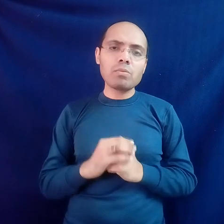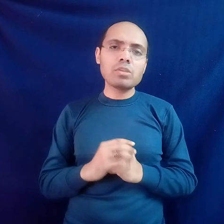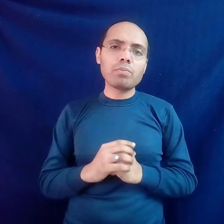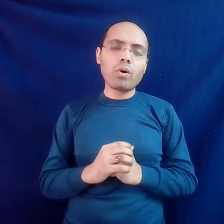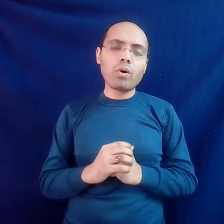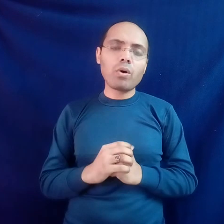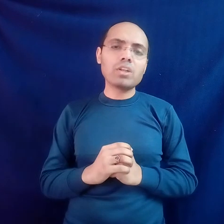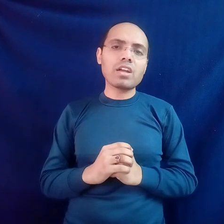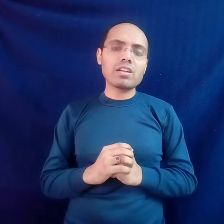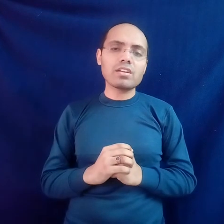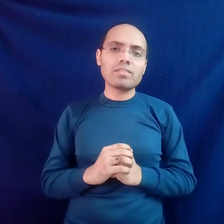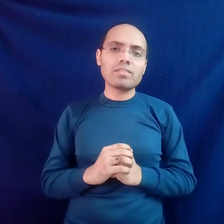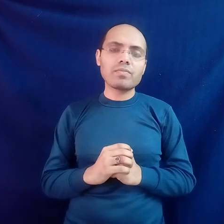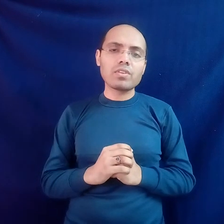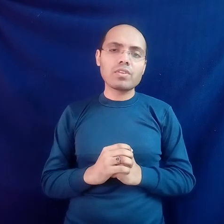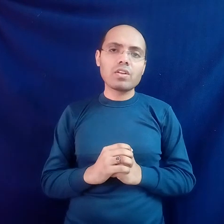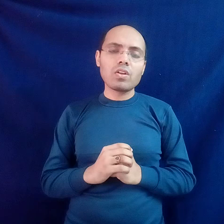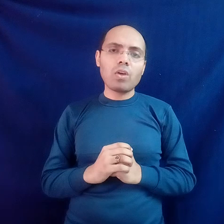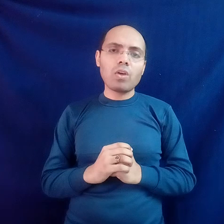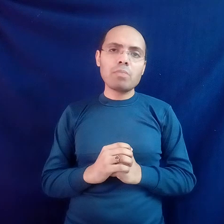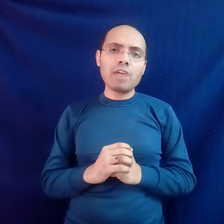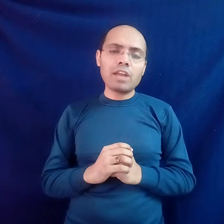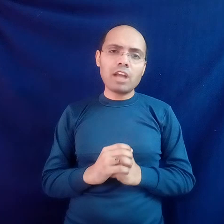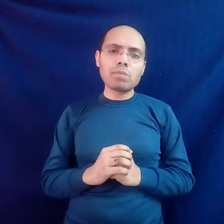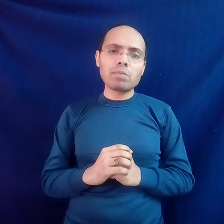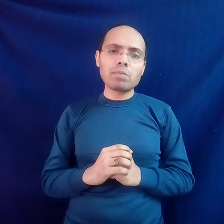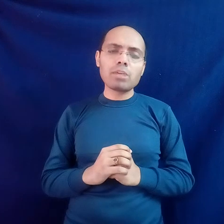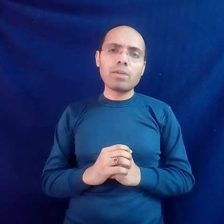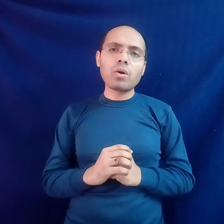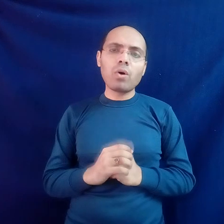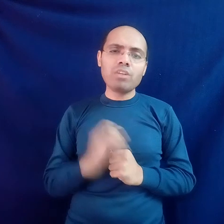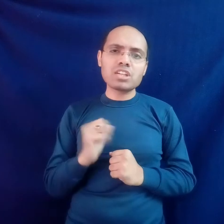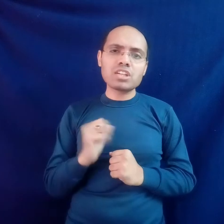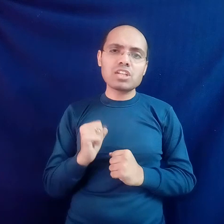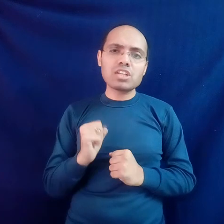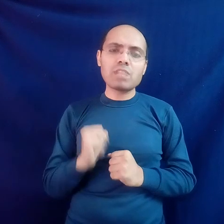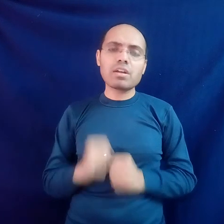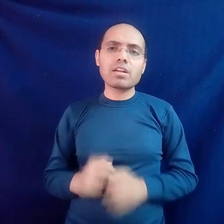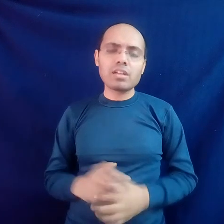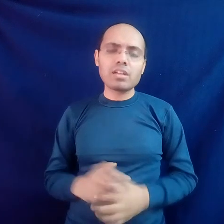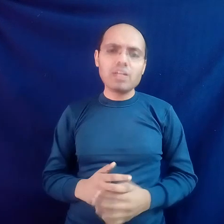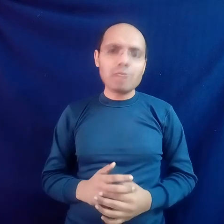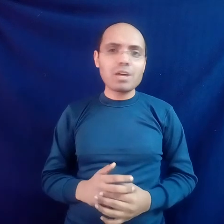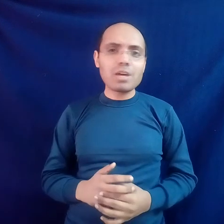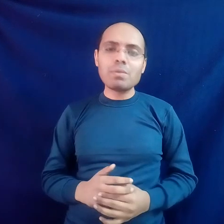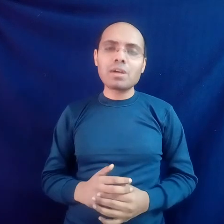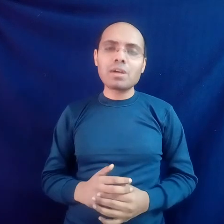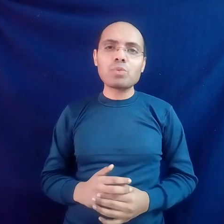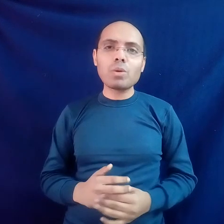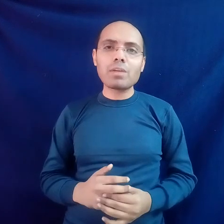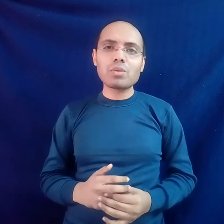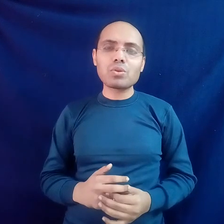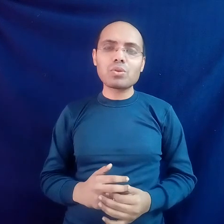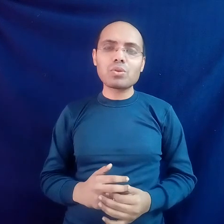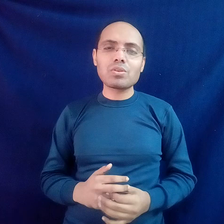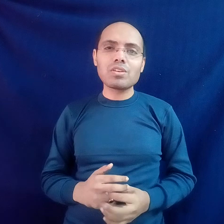मुझे बहुत ज्ञान दिया और मेरे अध्यात्म के बल को और शक्तिशाली बनाया। कभी कभी मैं कमजोर भी पड़ा दोस्तों,